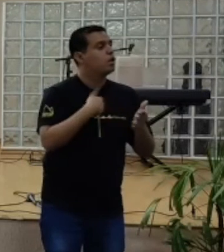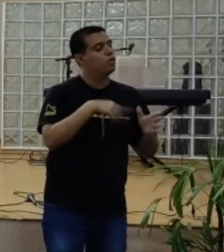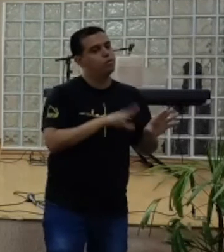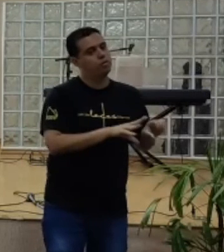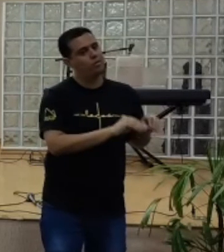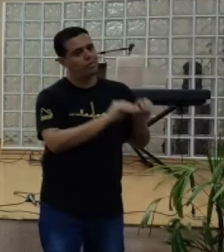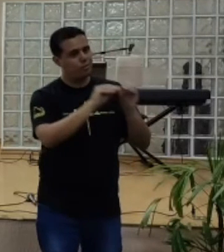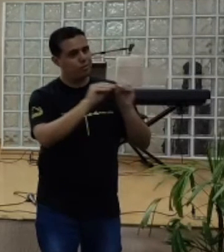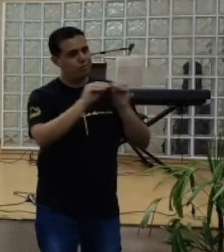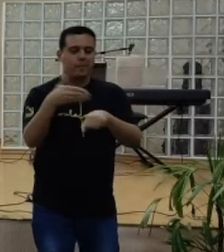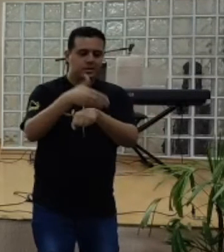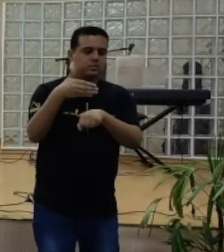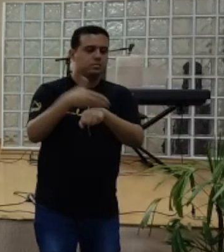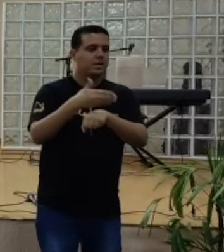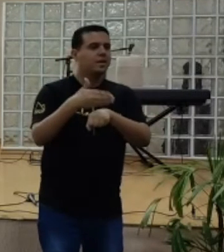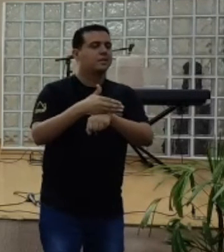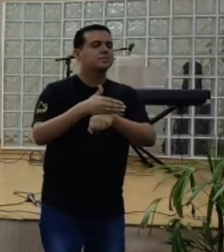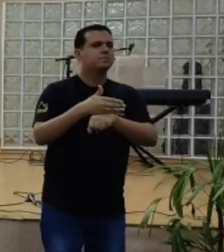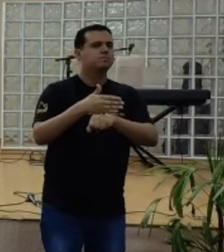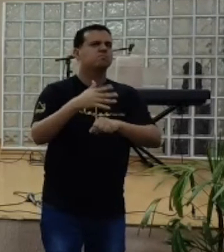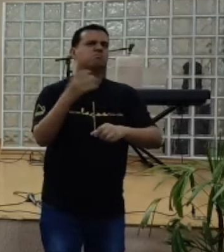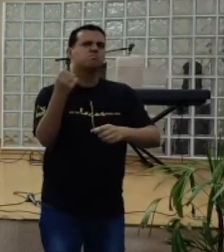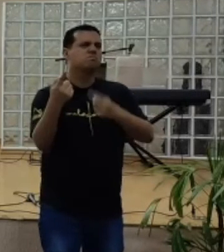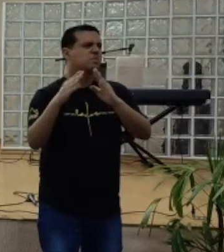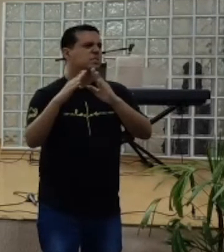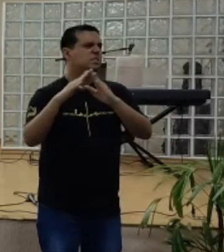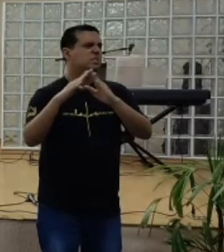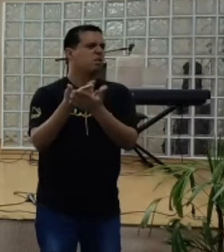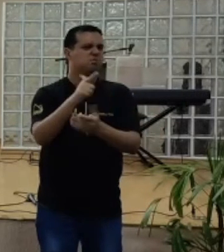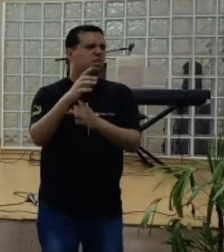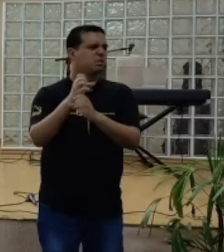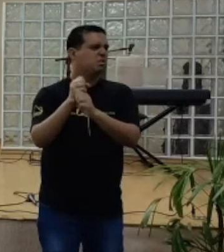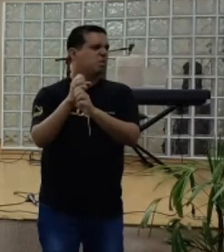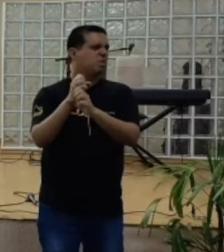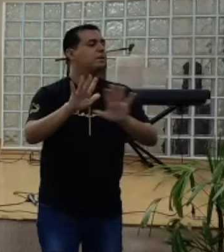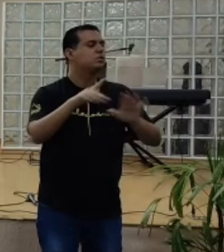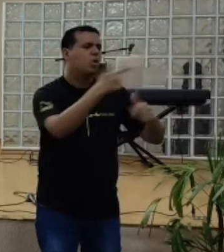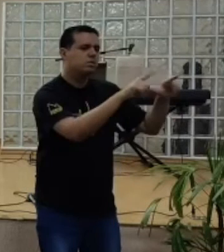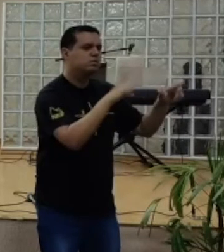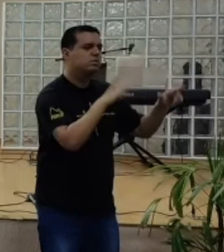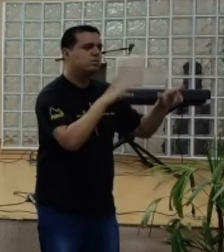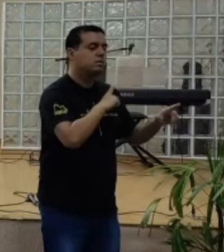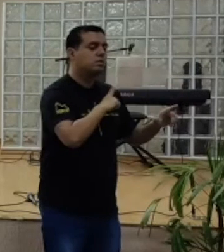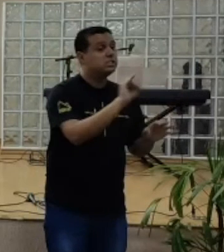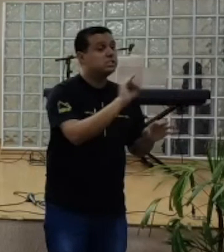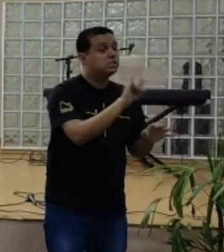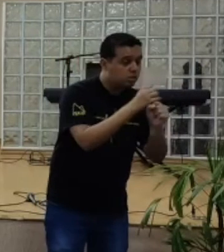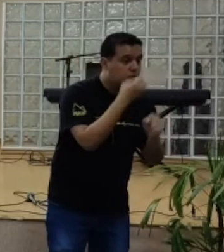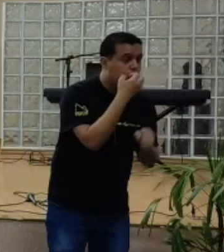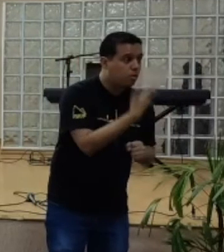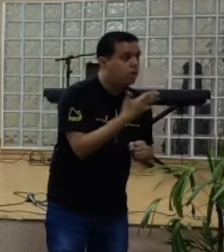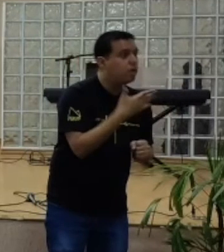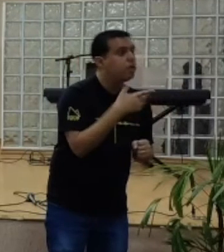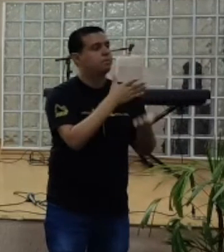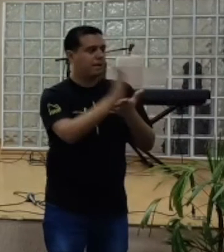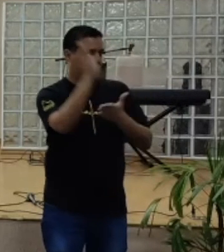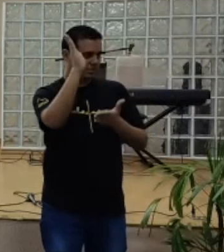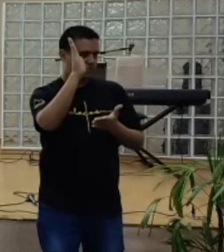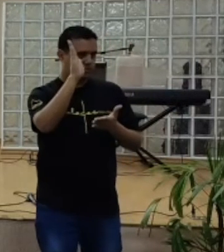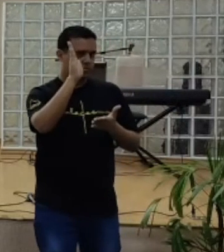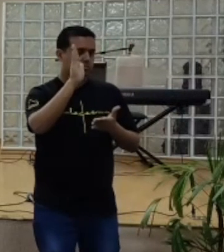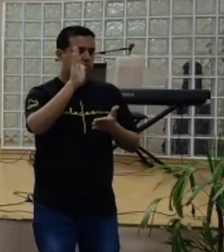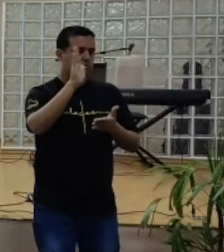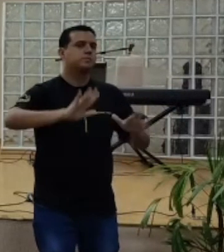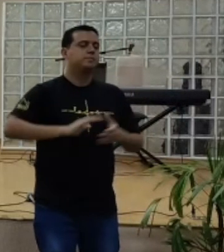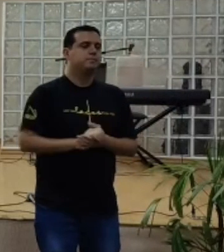escolas ainda têm. E se você tirar nota boa, você passa de ano. Mas mesmo abolindo todo